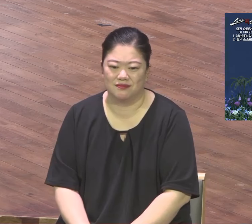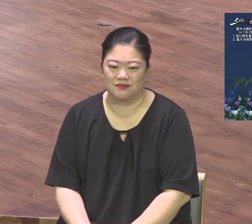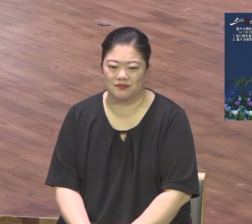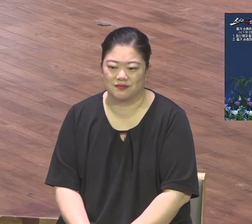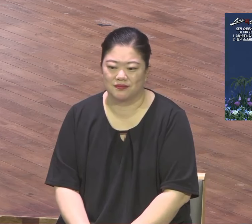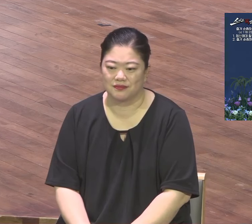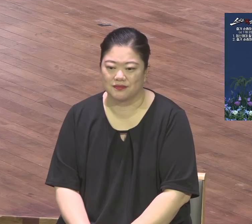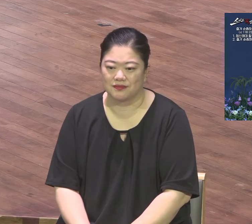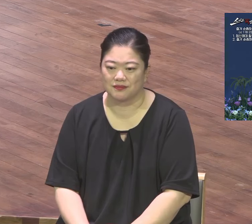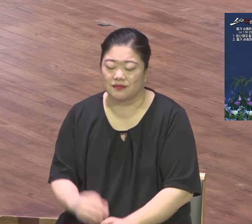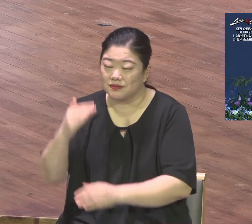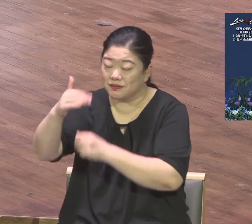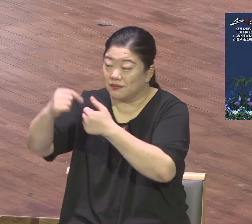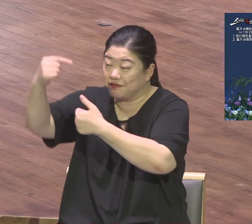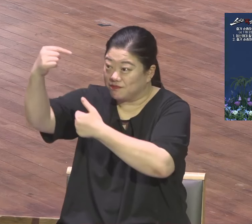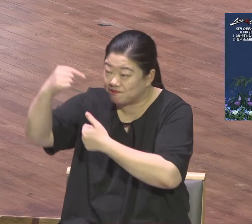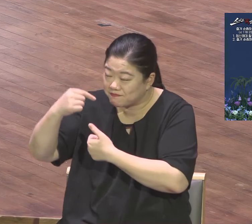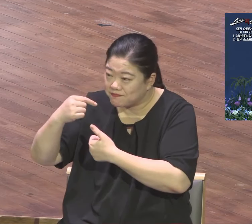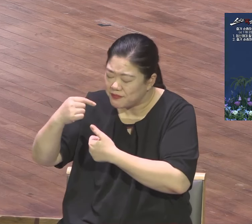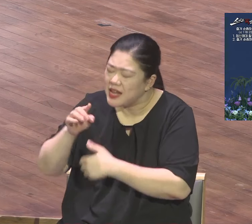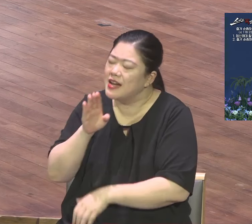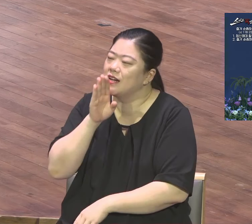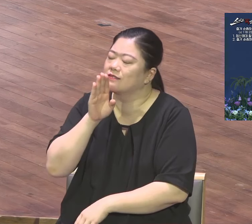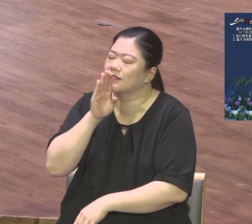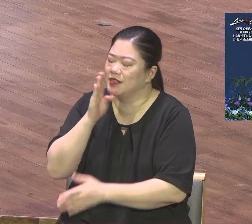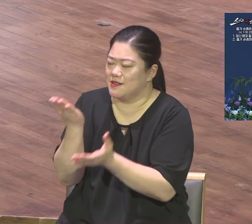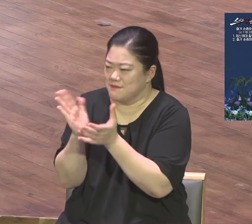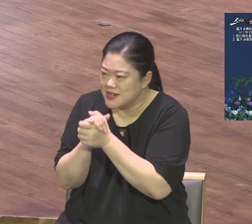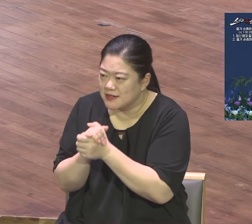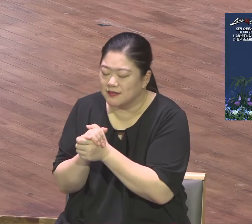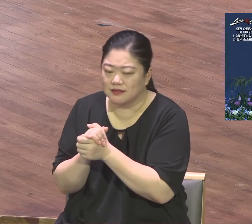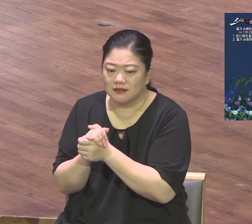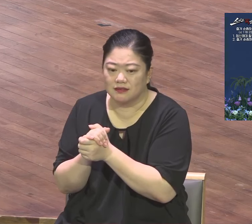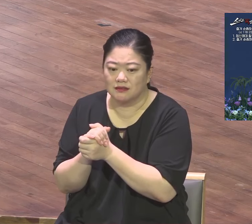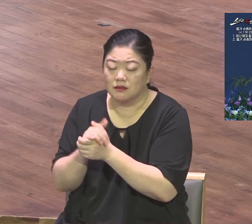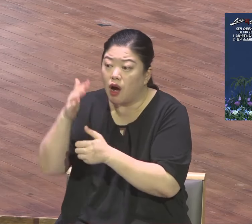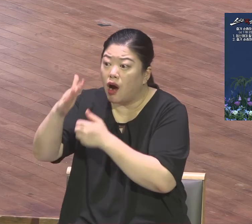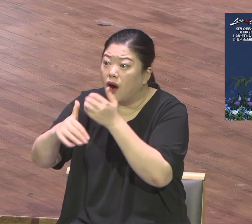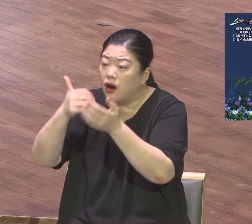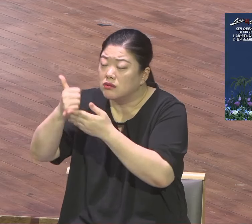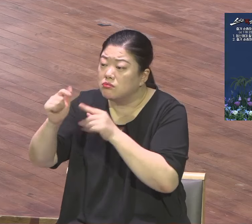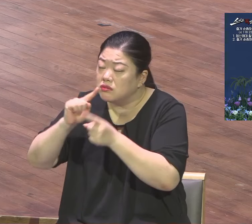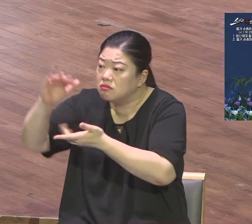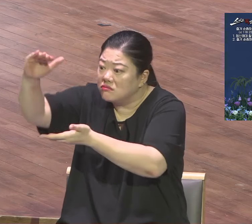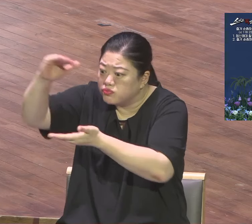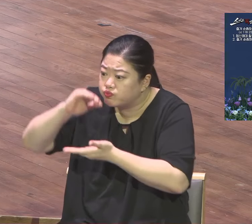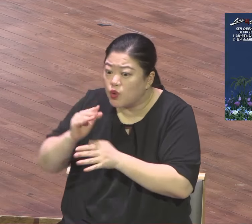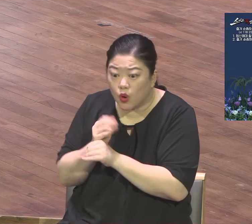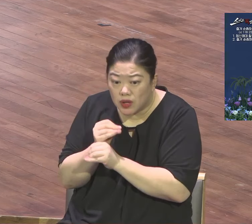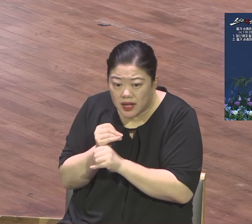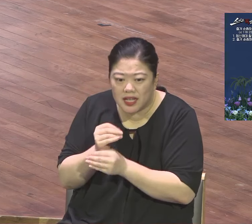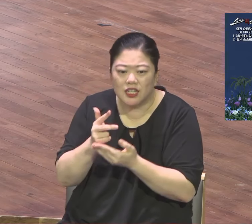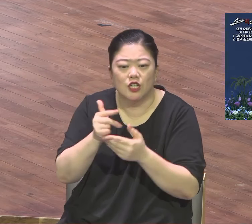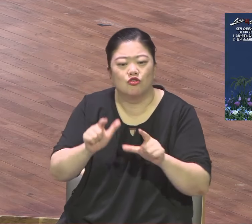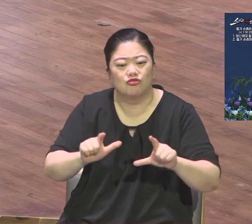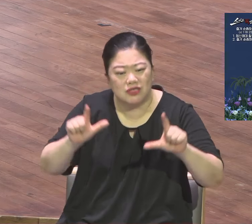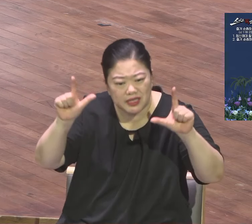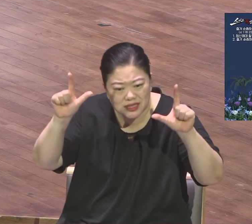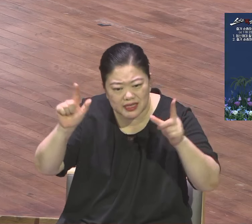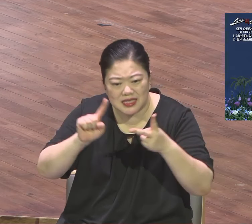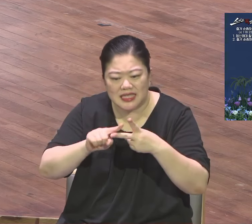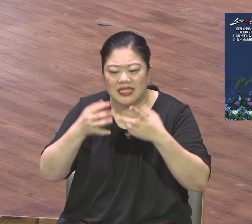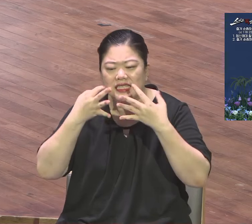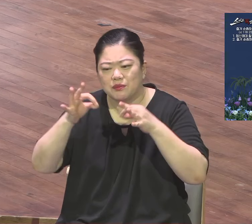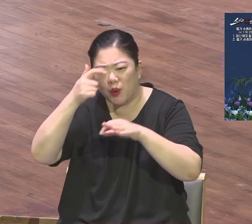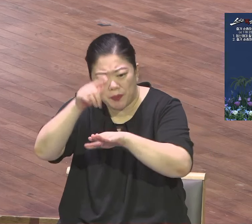다시 말하면 강단 말씀에 뿌리 내리시기 바랍니다. 말씀을 증거하는데 거기 질문이 뭐가 있어요? 하나님